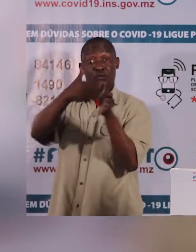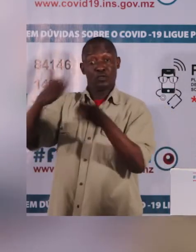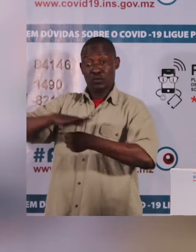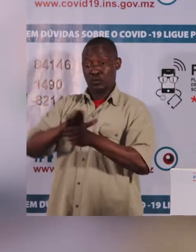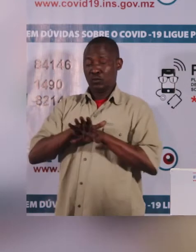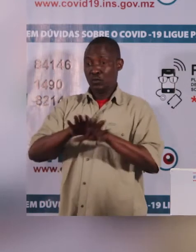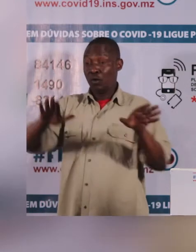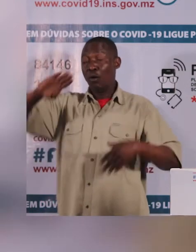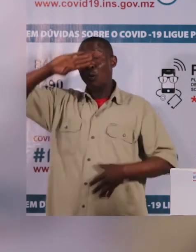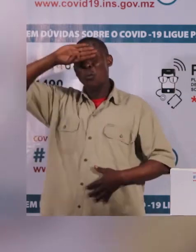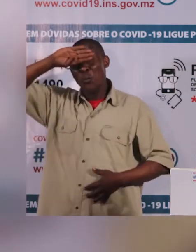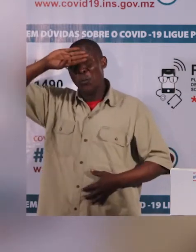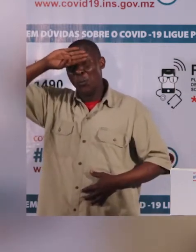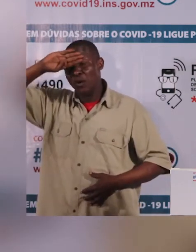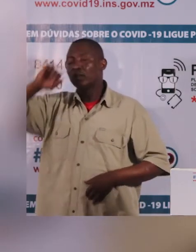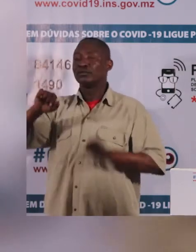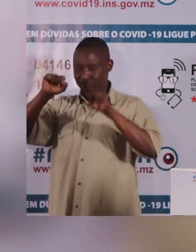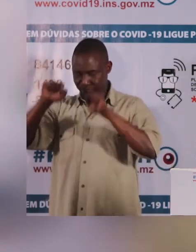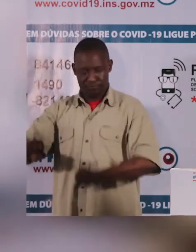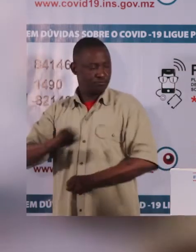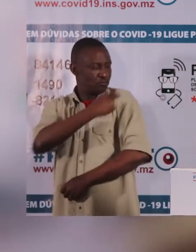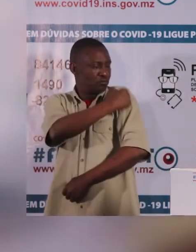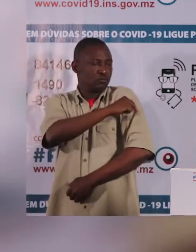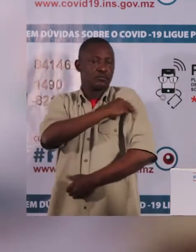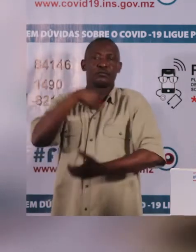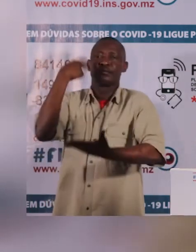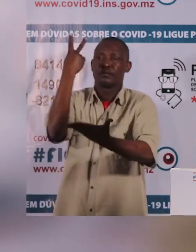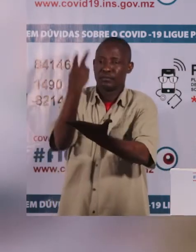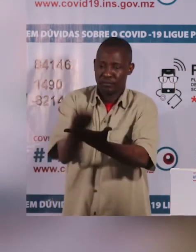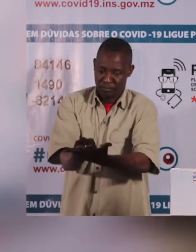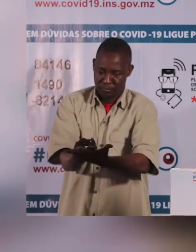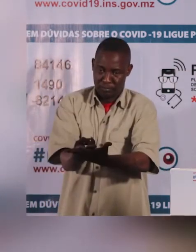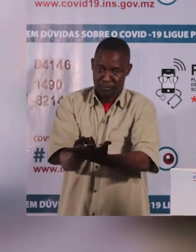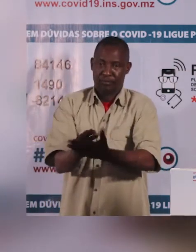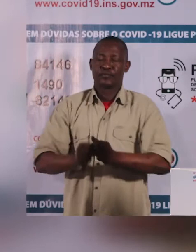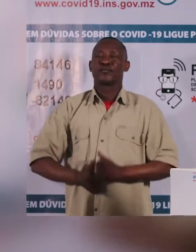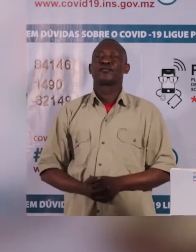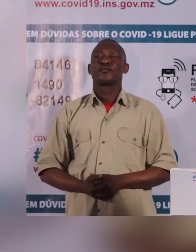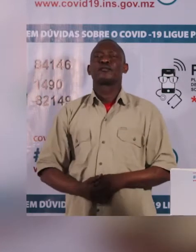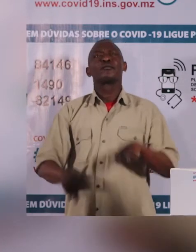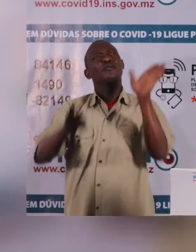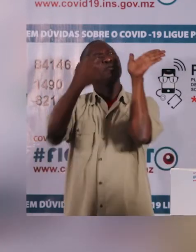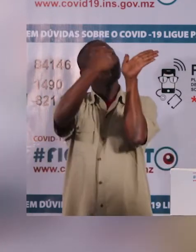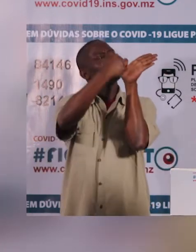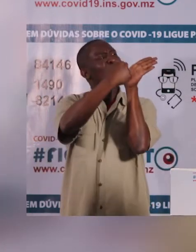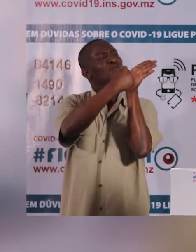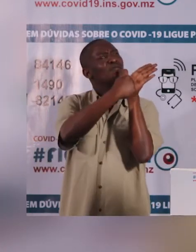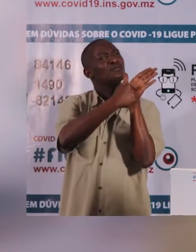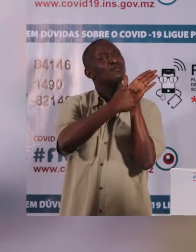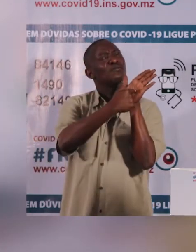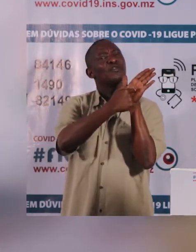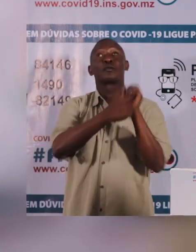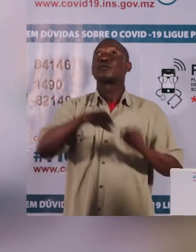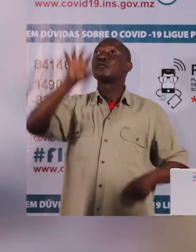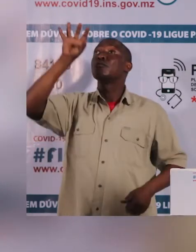O próximo, por favor. Aqui apresentamos uma análise daquilo que está a acontecer na província de Cabo